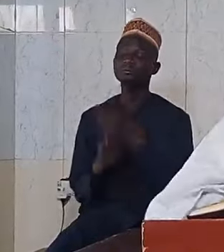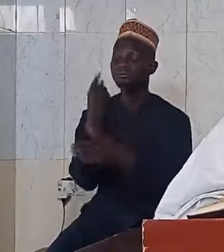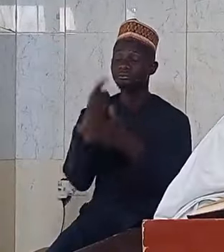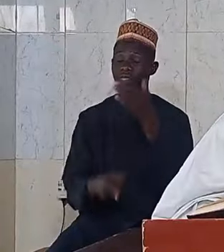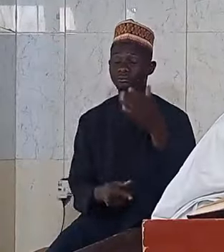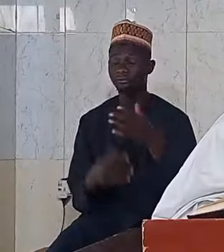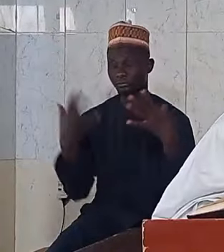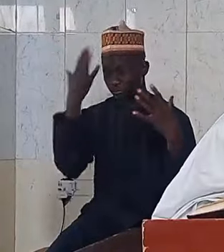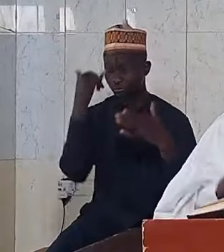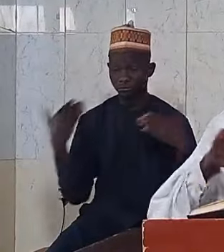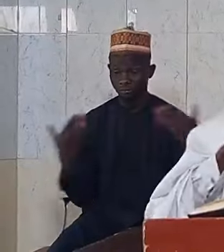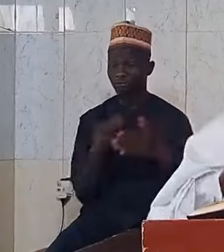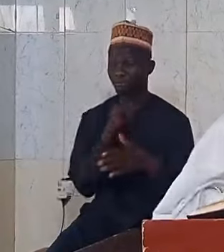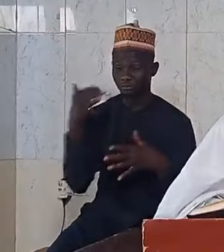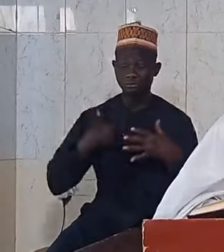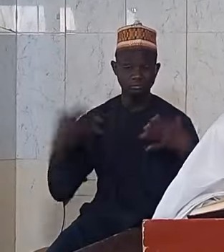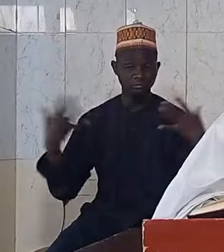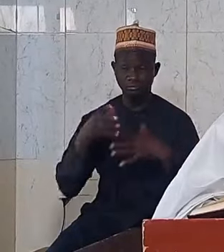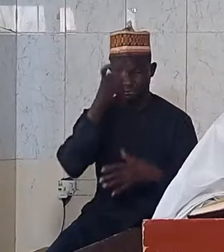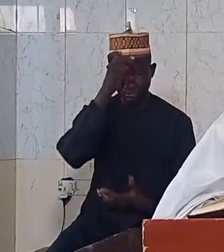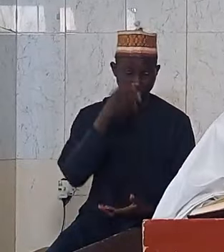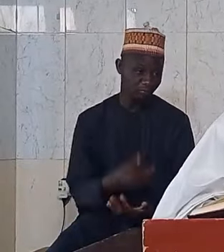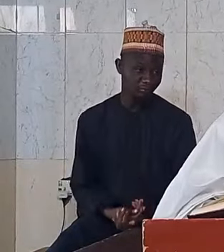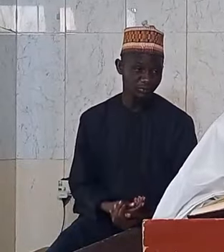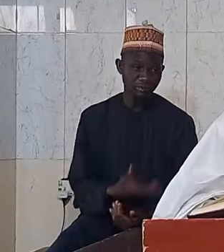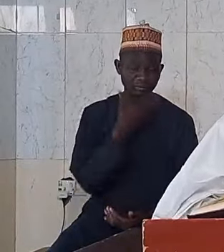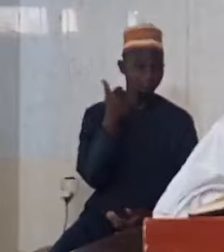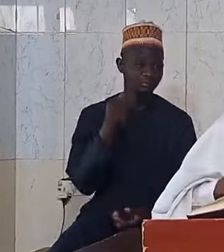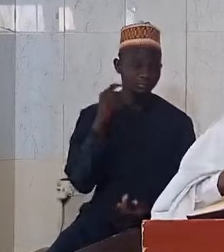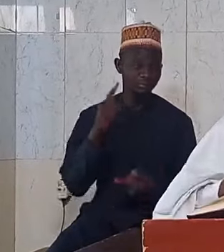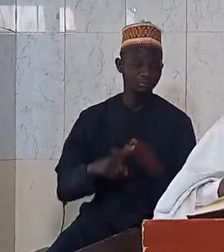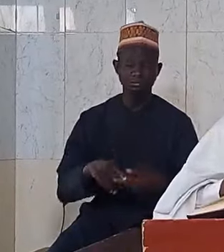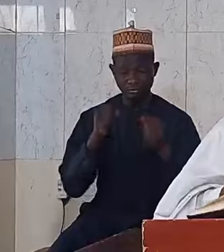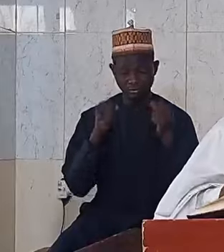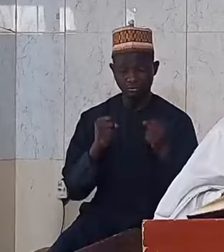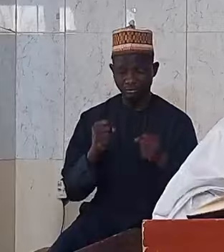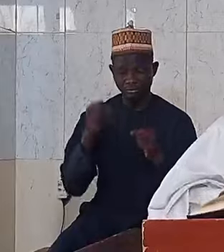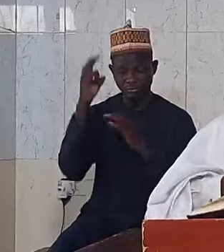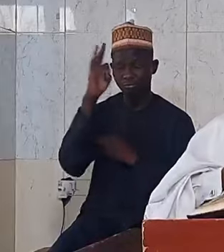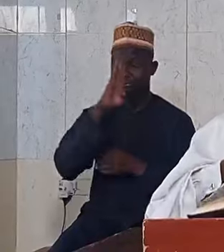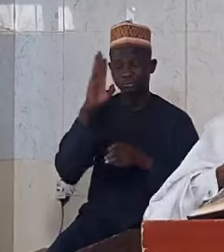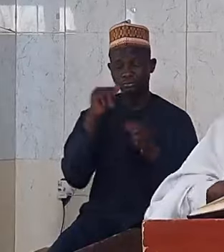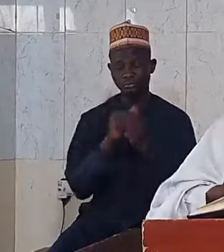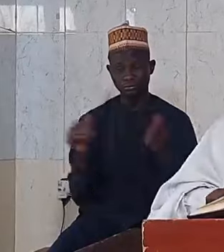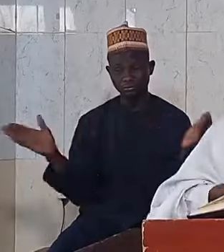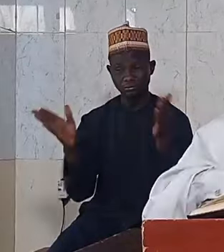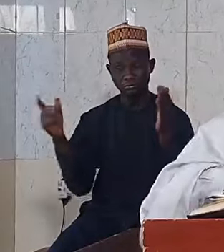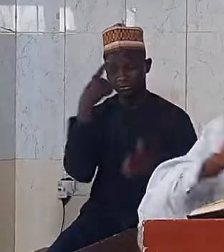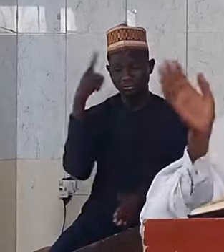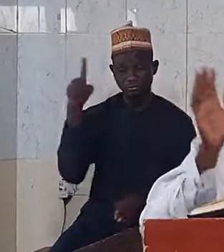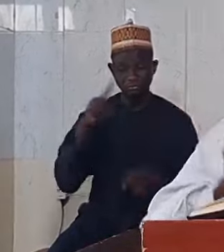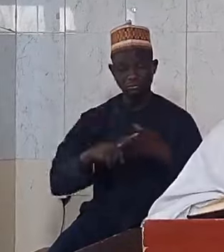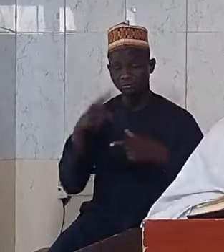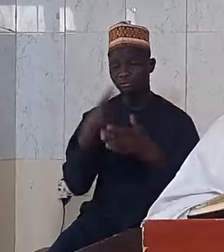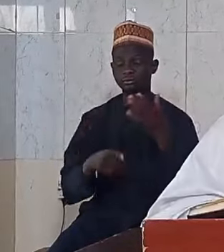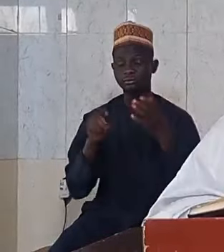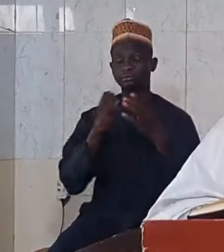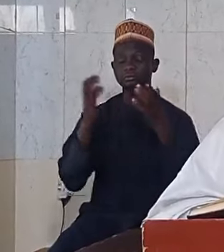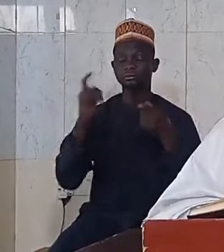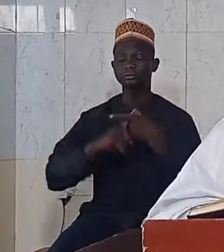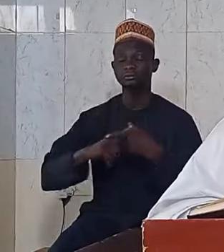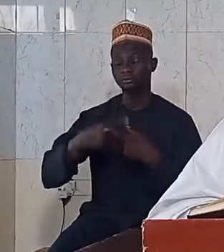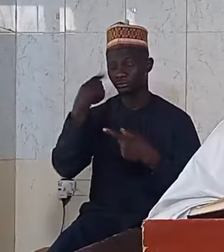ka tsorata bai kamata ka tsoraci shaidan ba ya kamata ƙarfin Allah ya zama yana angiza ka zuwa ga duk abin da ka sa a gabanka